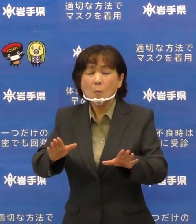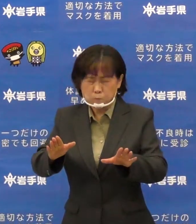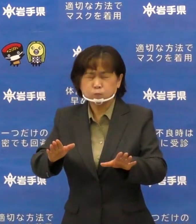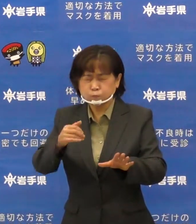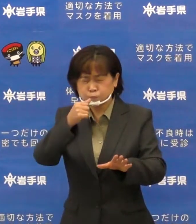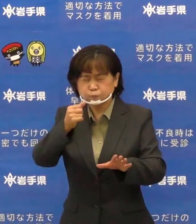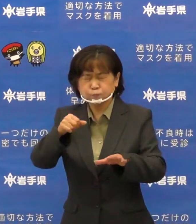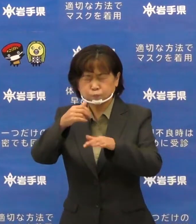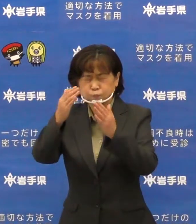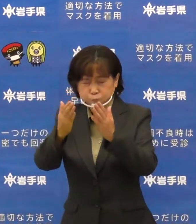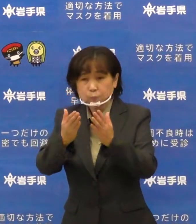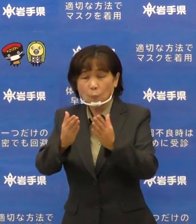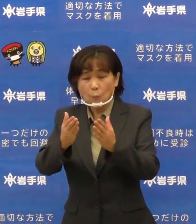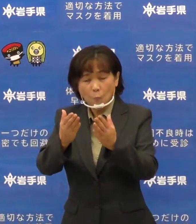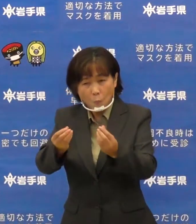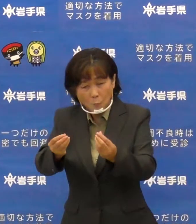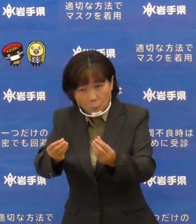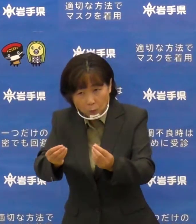ても、